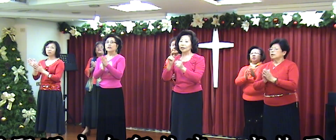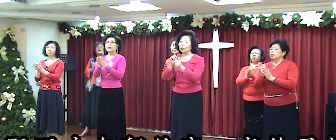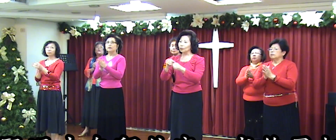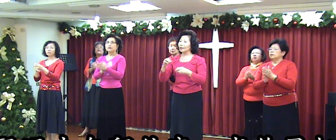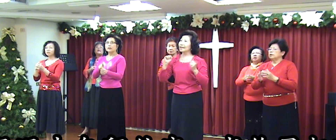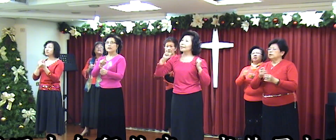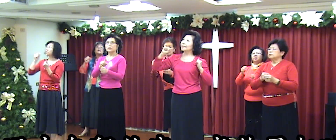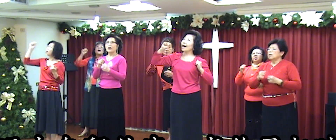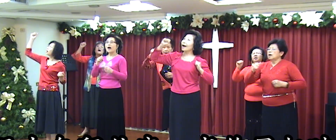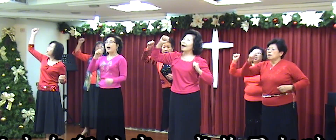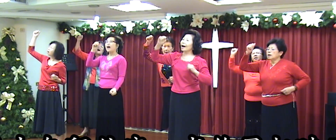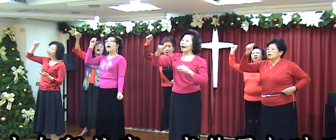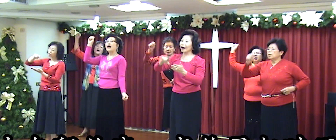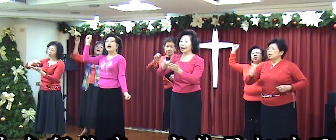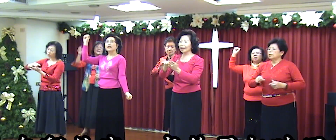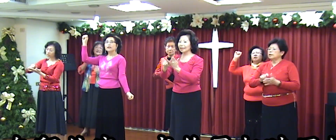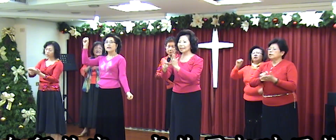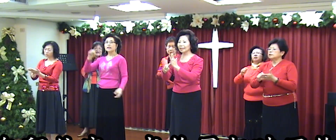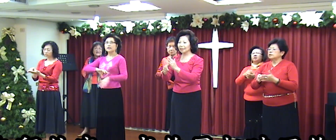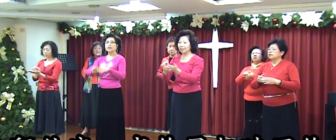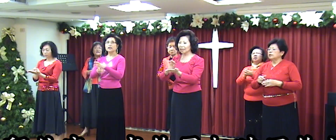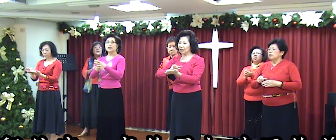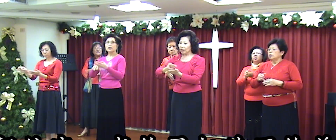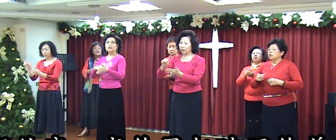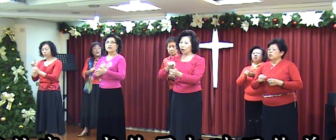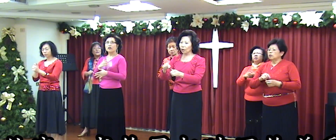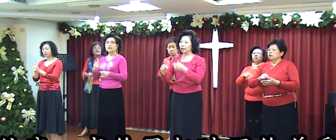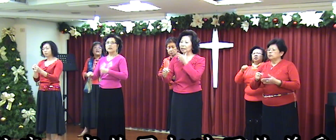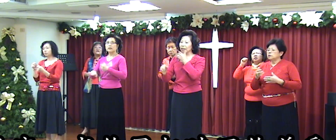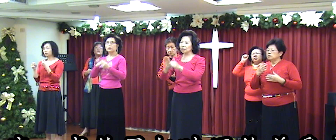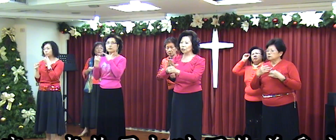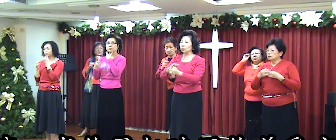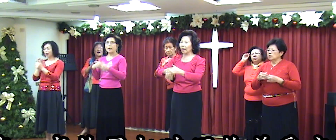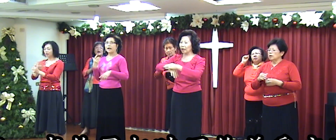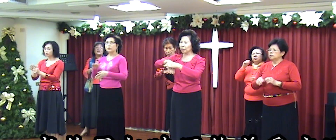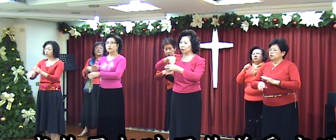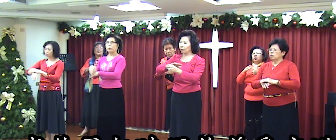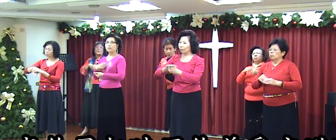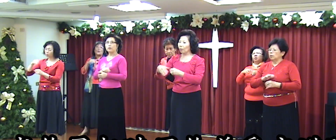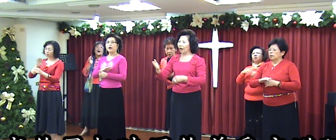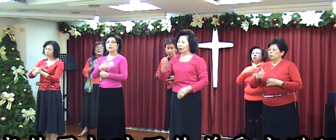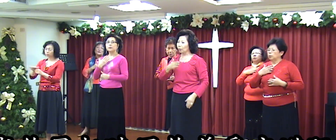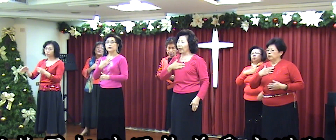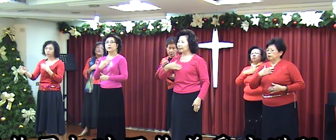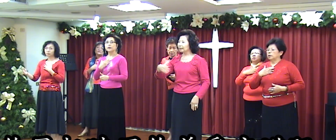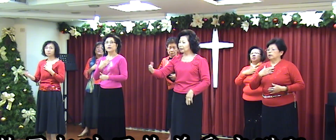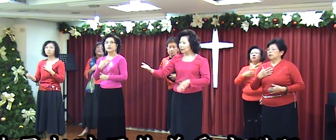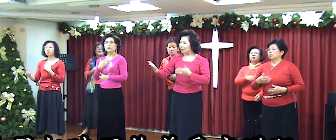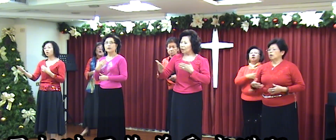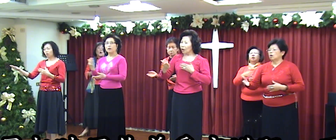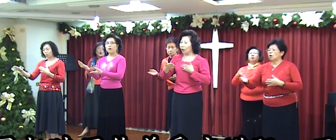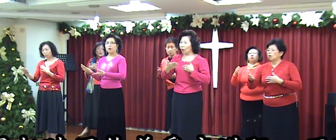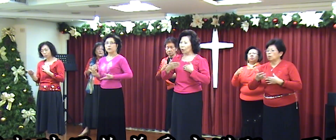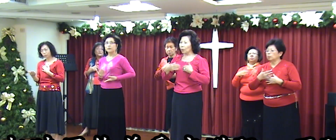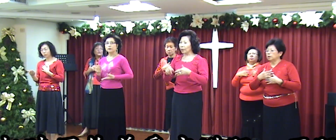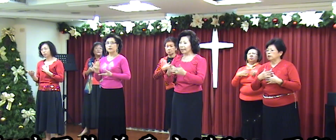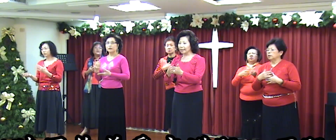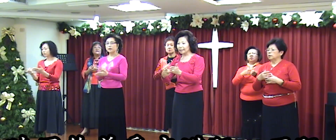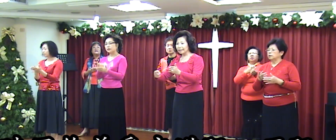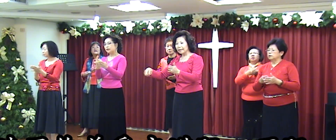求你早日心用你出来充满阮，予阮